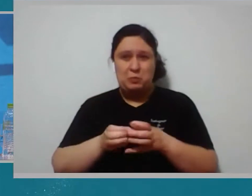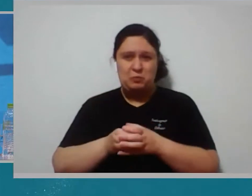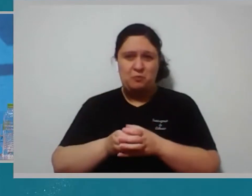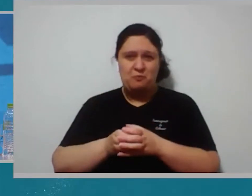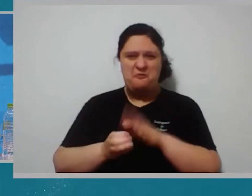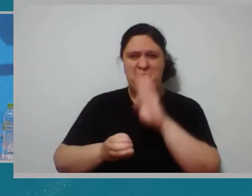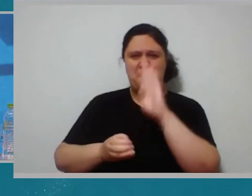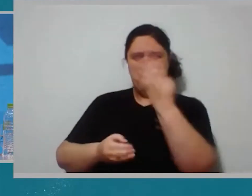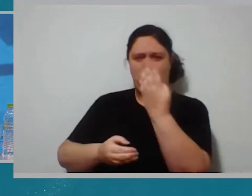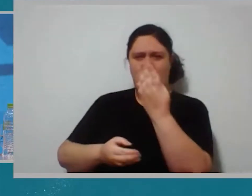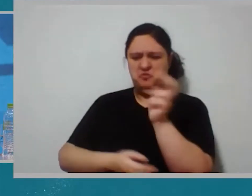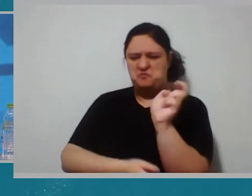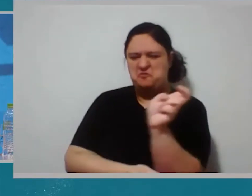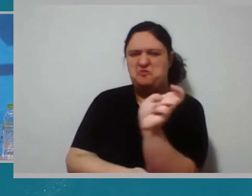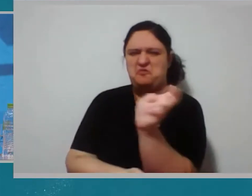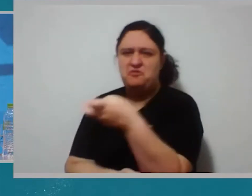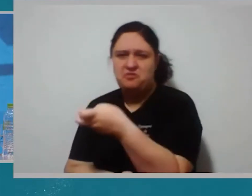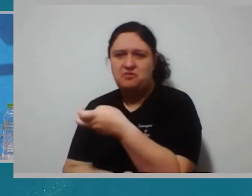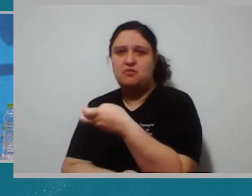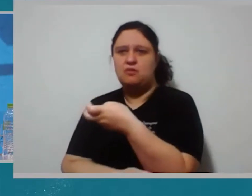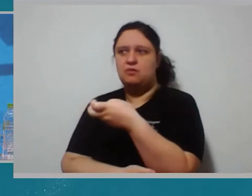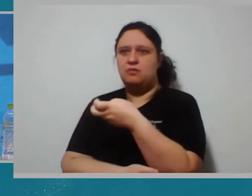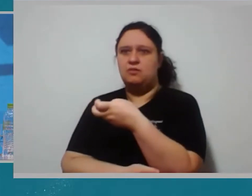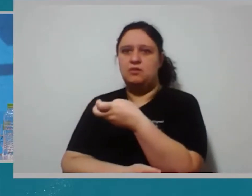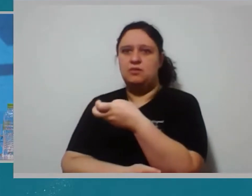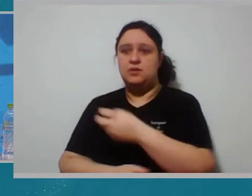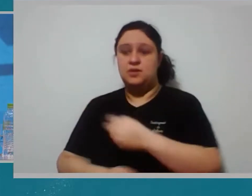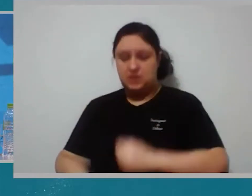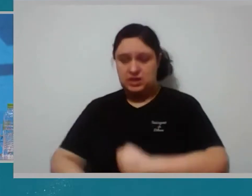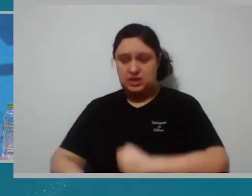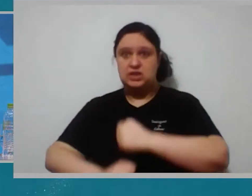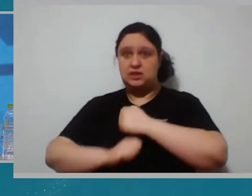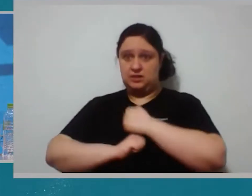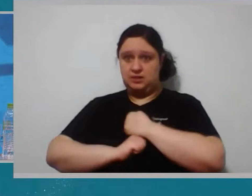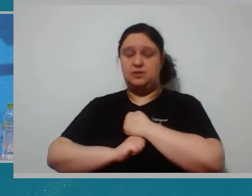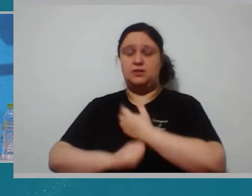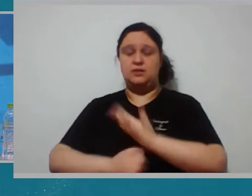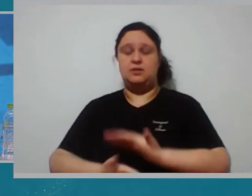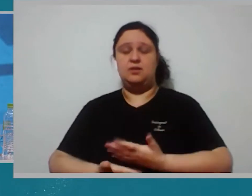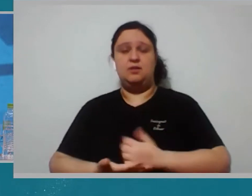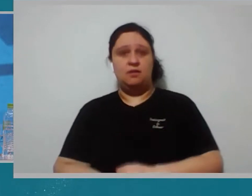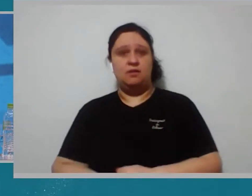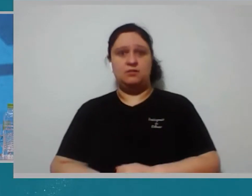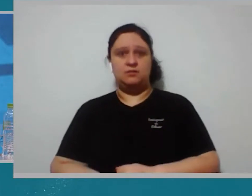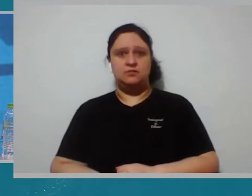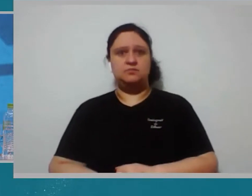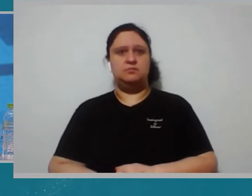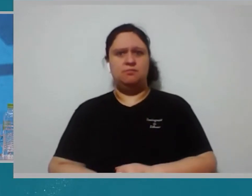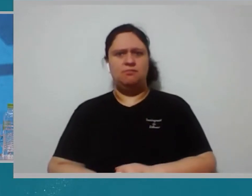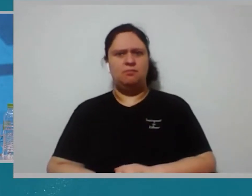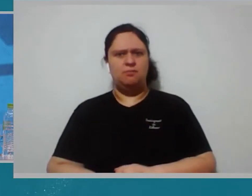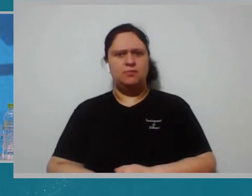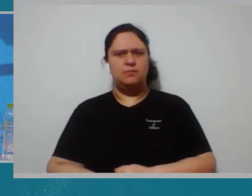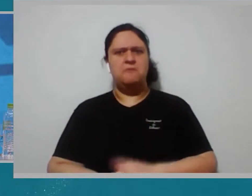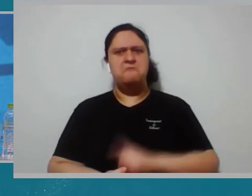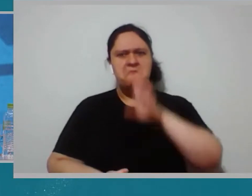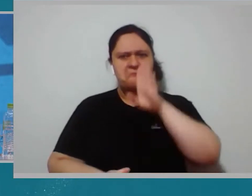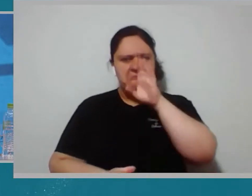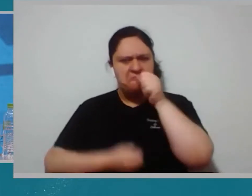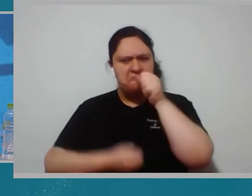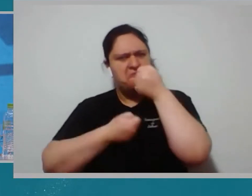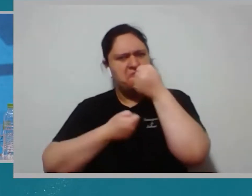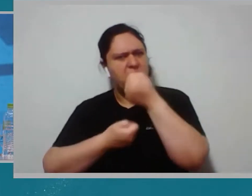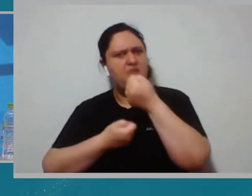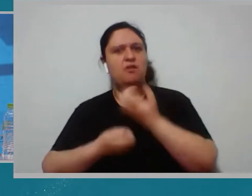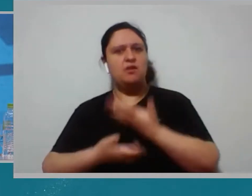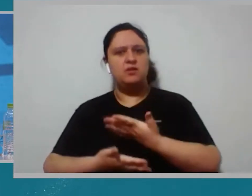falando para sacerdotes e escribas, isso é muito forte, não é? Eles só fazem bem, eles